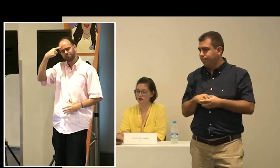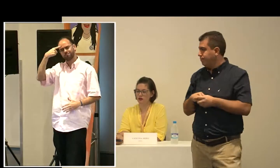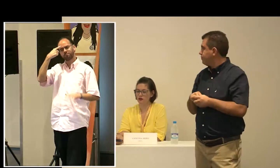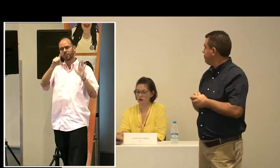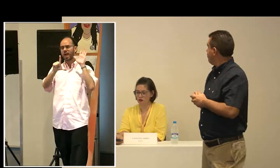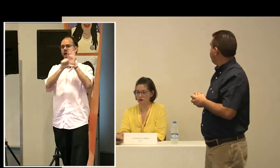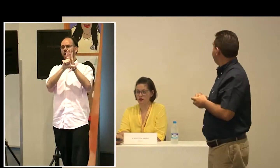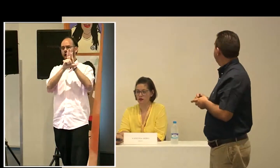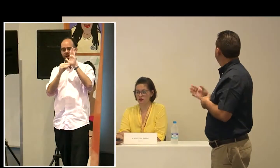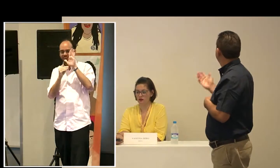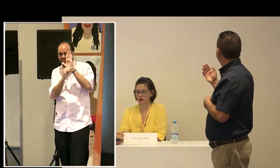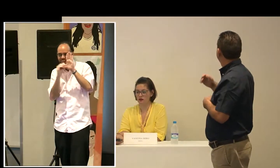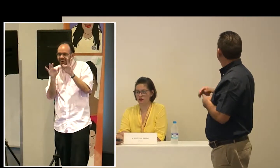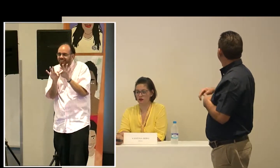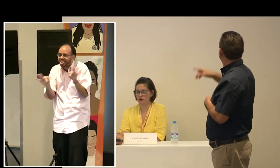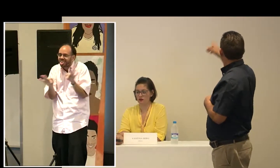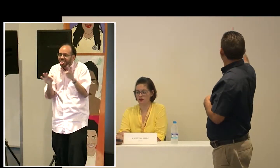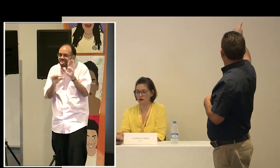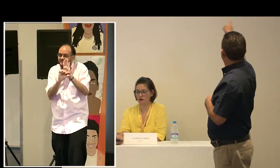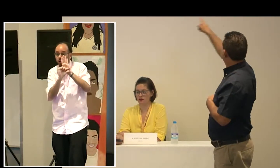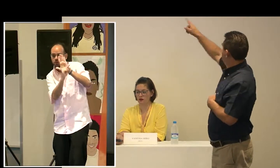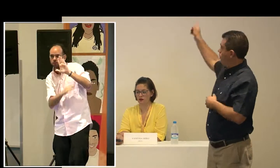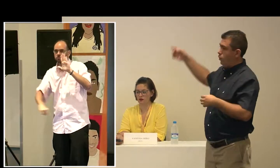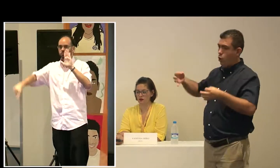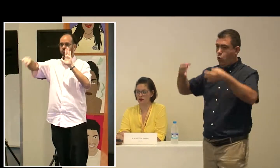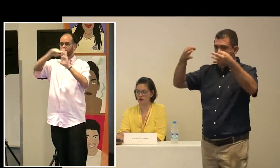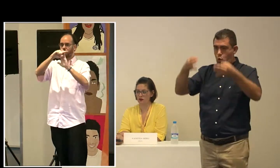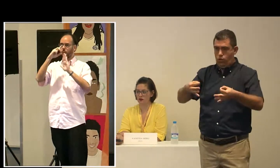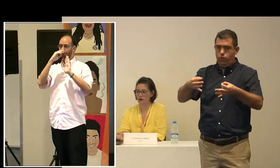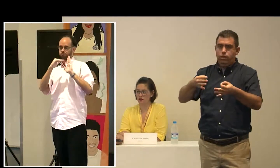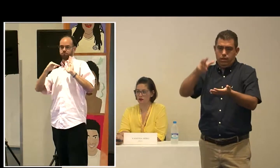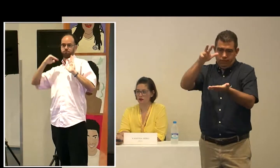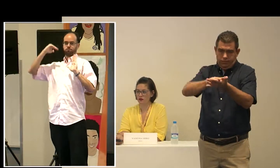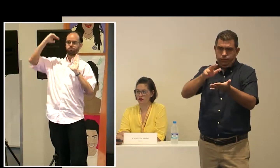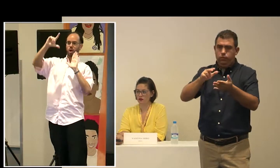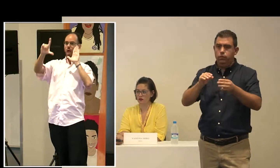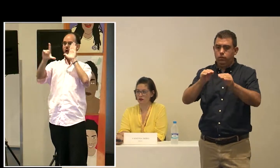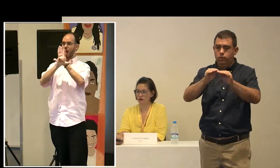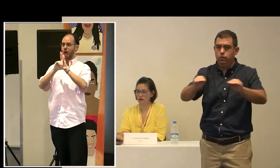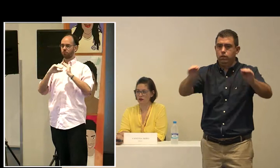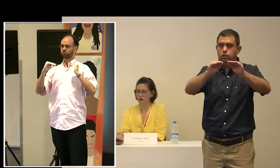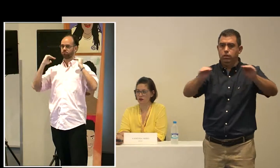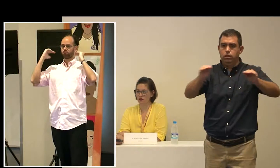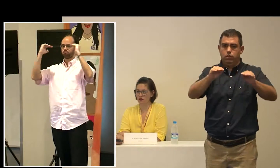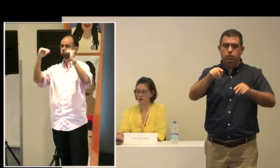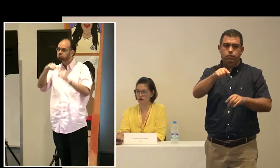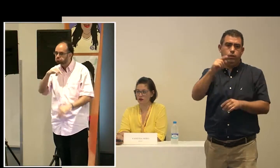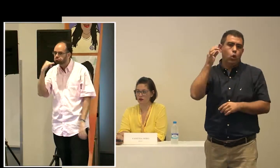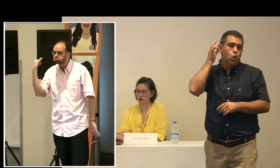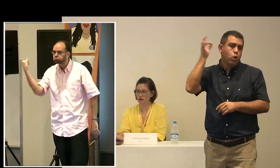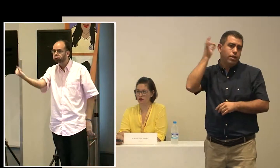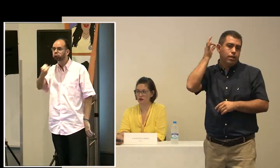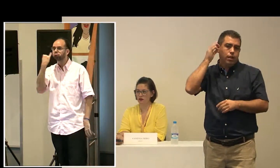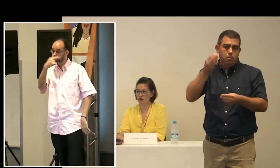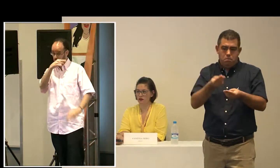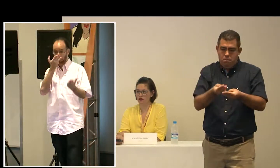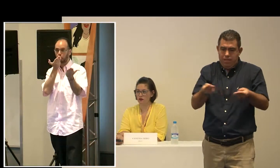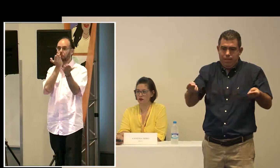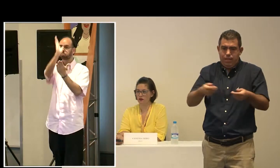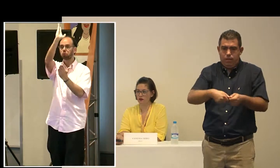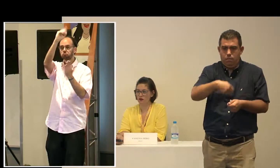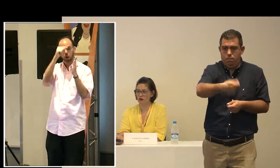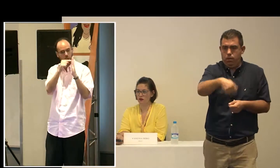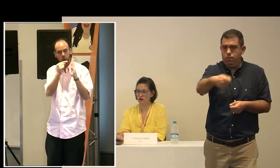eles reconheceram, até mesmo eles reconheceram a nossa lei, nossa luta. E daí eles fortificaram essa lei que já